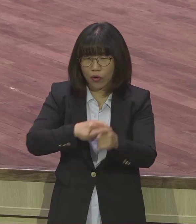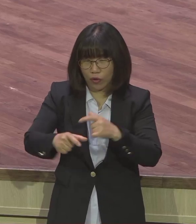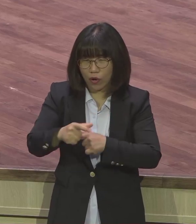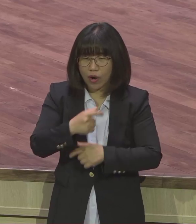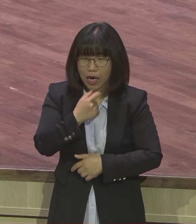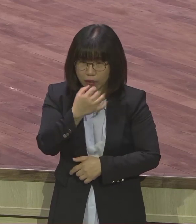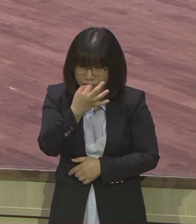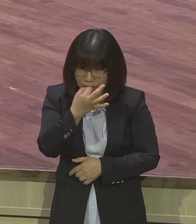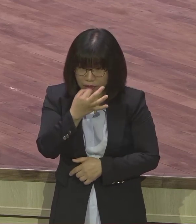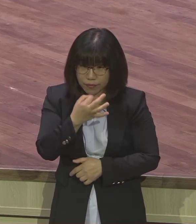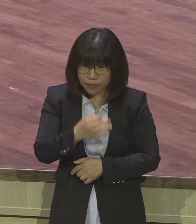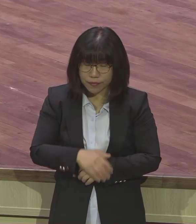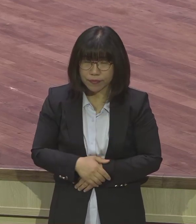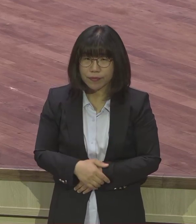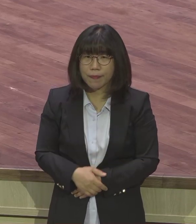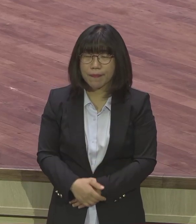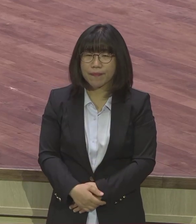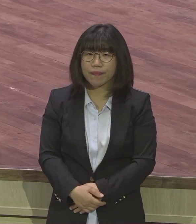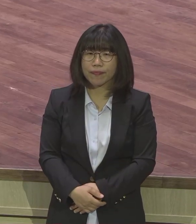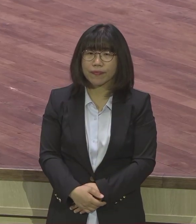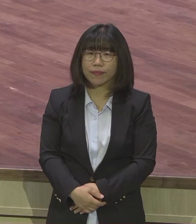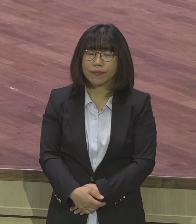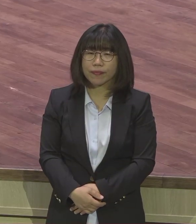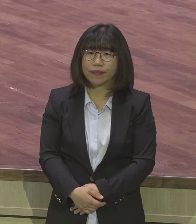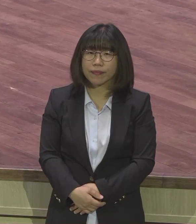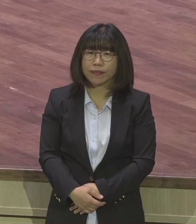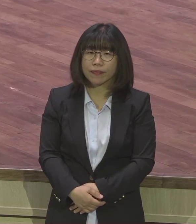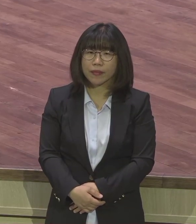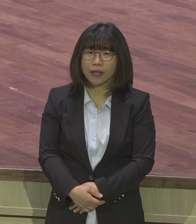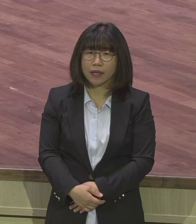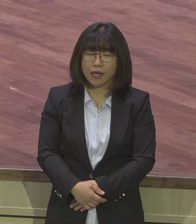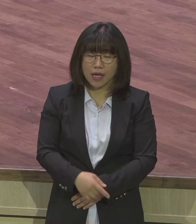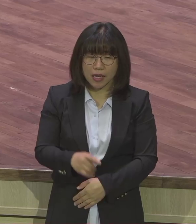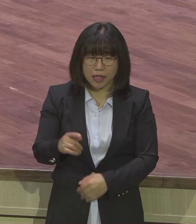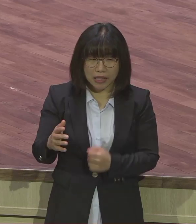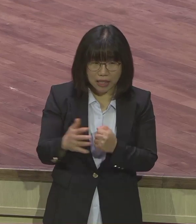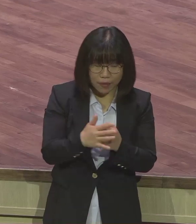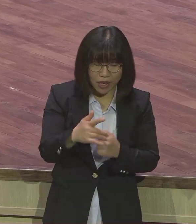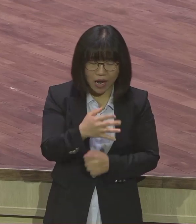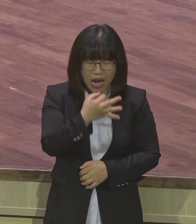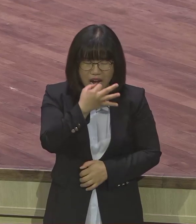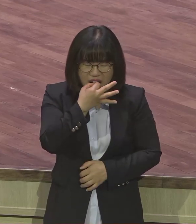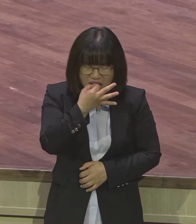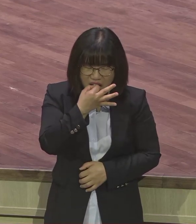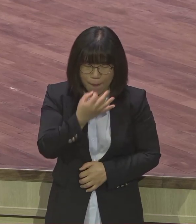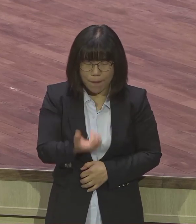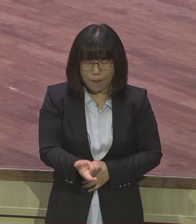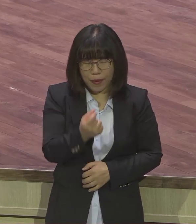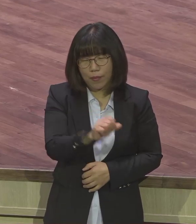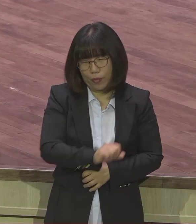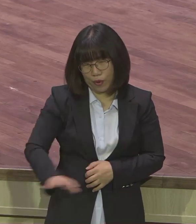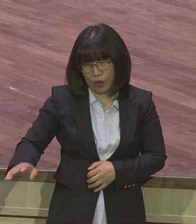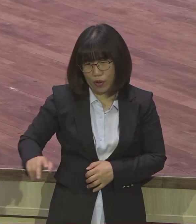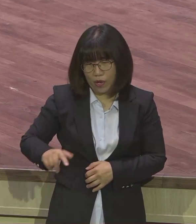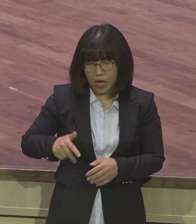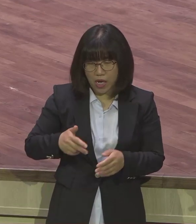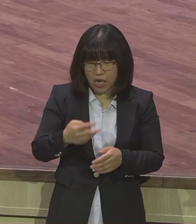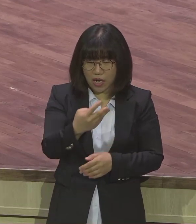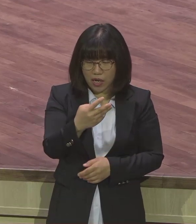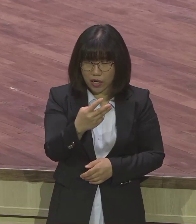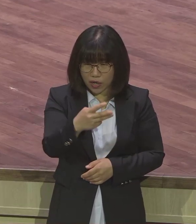심리에 잡혀있어요. 그래서 이 내려와야 돼. 러닝 머신 내려오면 되는데 내려오지 않아요.